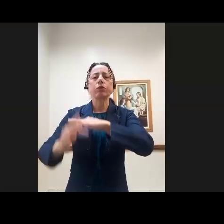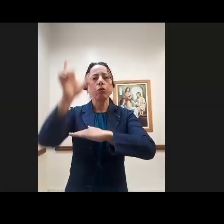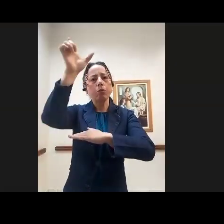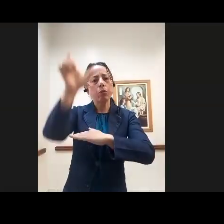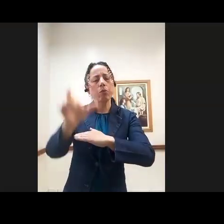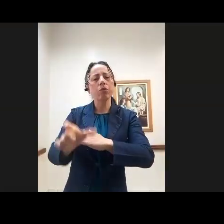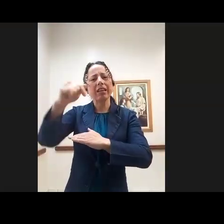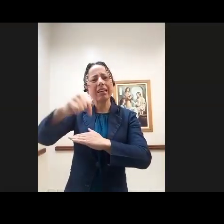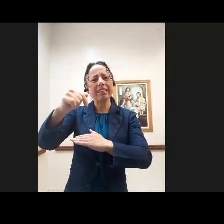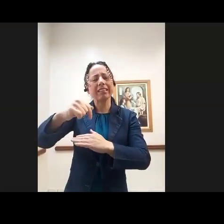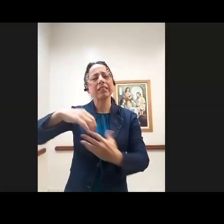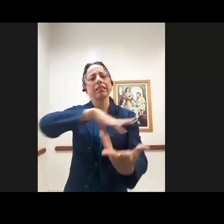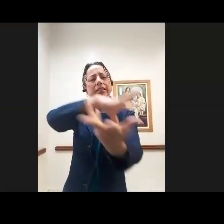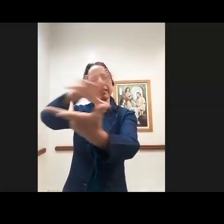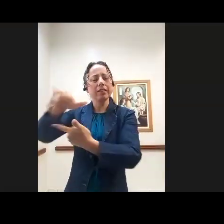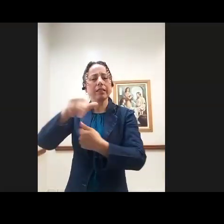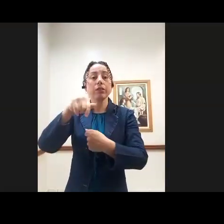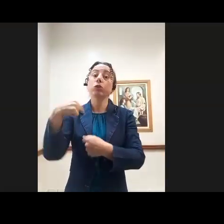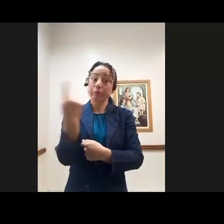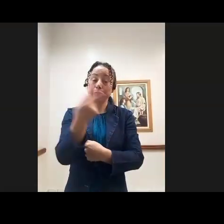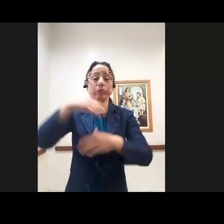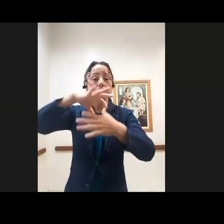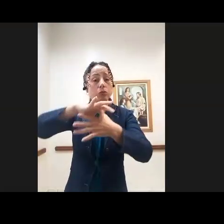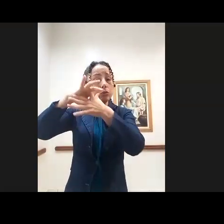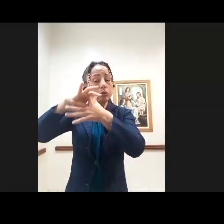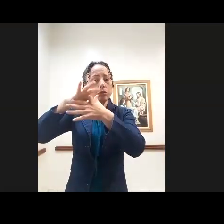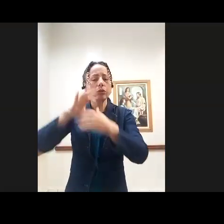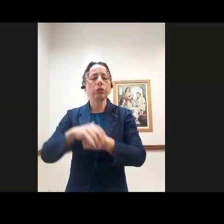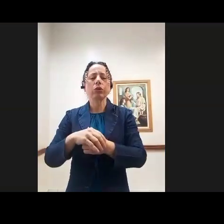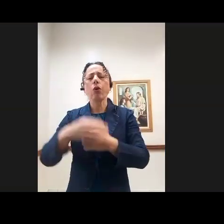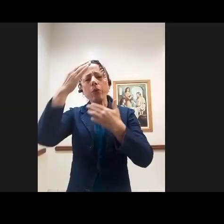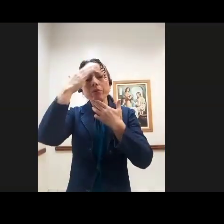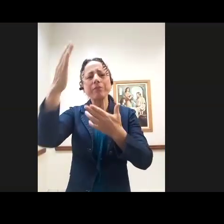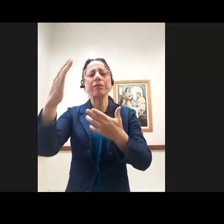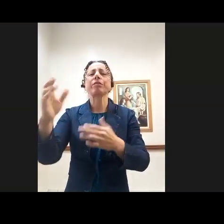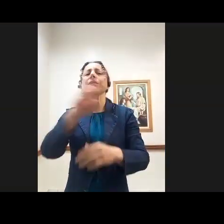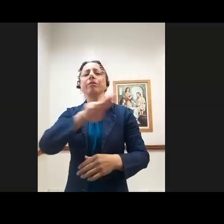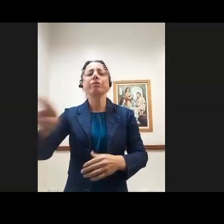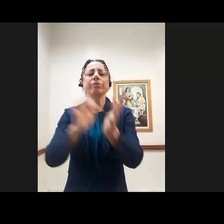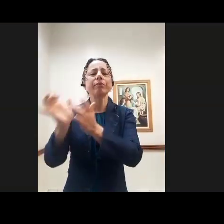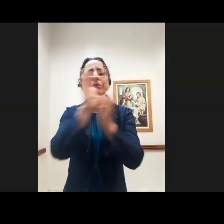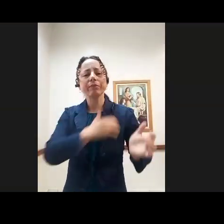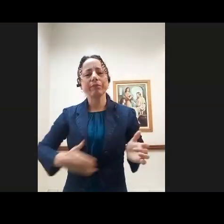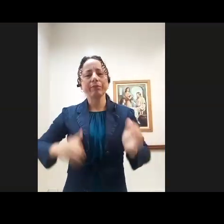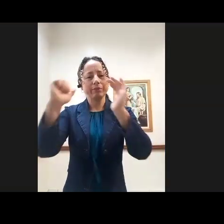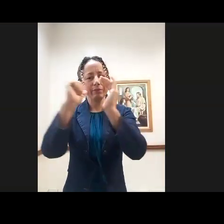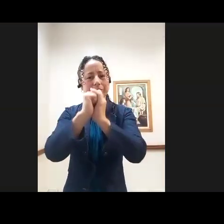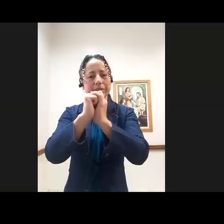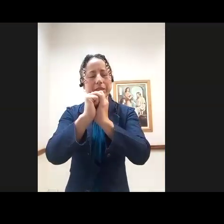antes do nosso Senhor Jesus Cristo. Grato sou por tudo isso, irmãos. Em nome do teu filho amado, nosso Senhor Redentor Jesus Cristo. Amém.